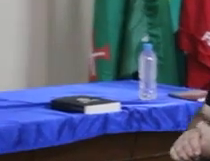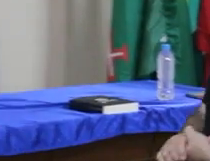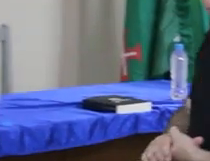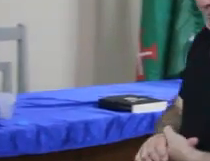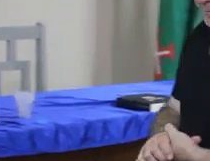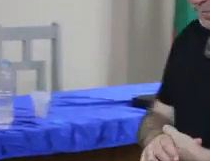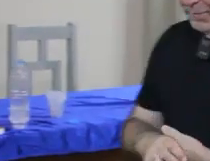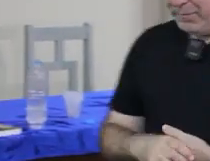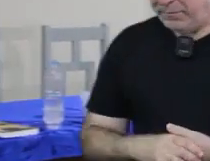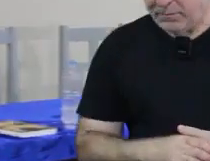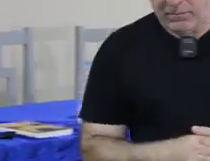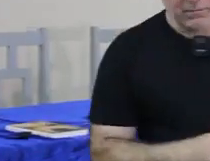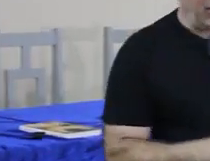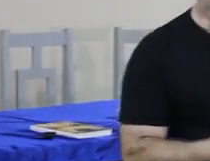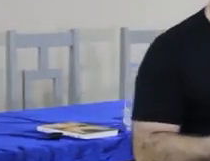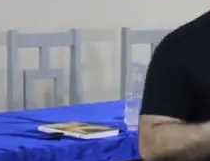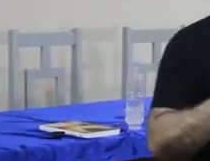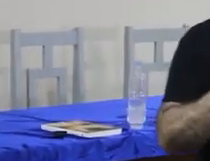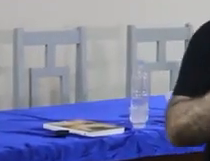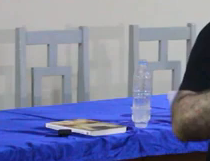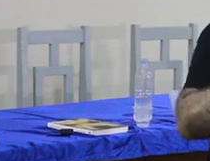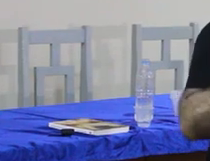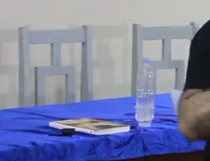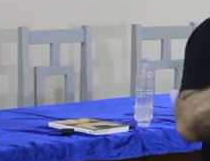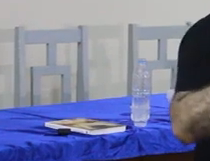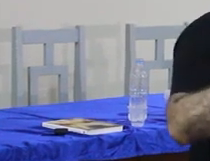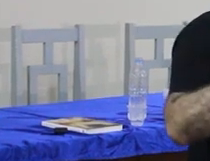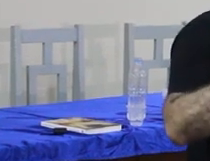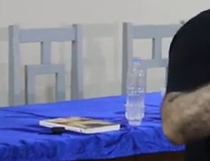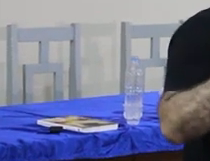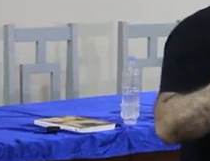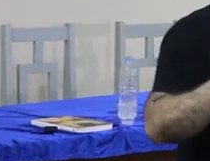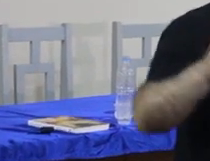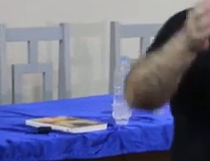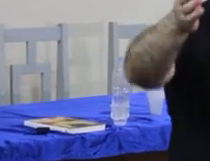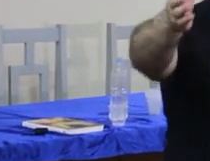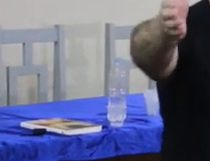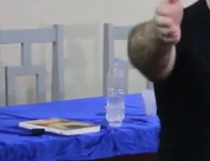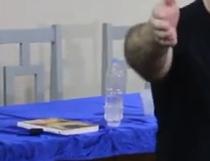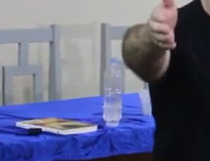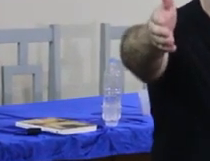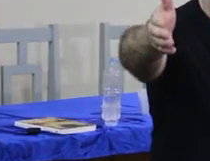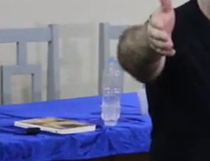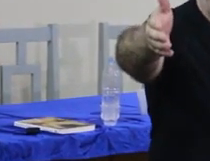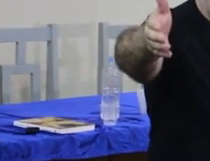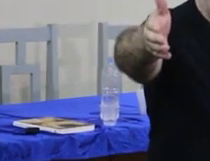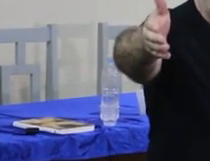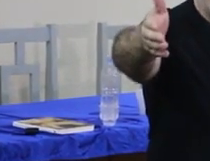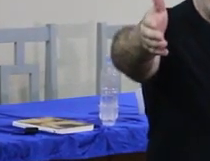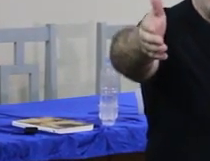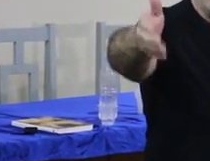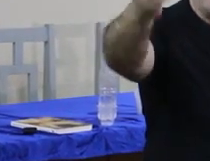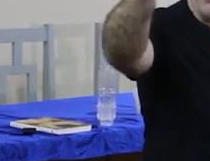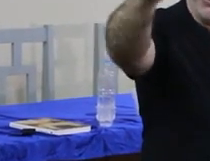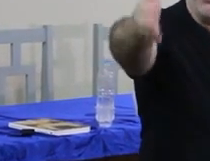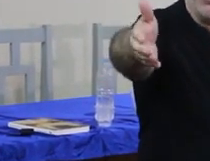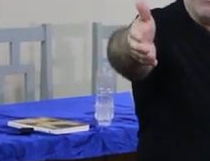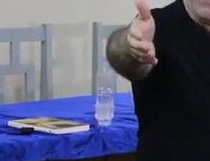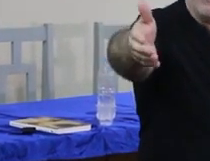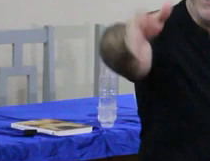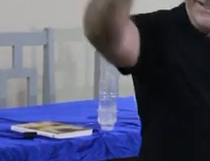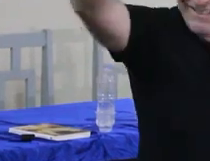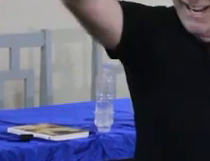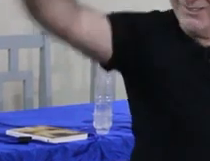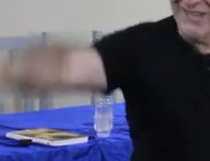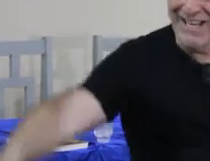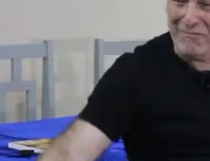Certa feita, nós estávamos num evento, lá onde hoje é o Passo da Liberdade, que o seu nome